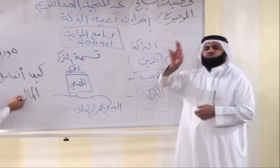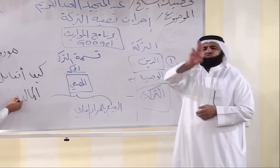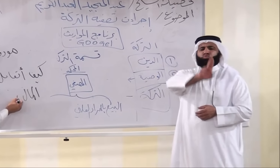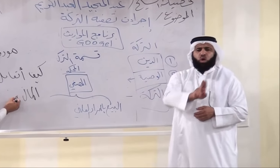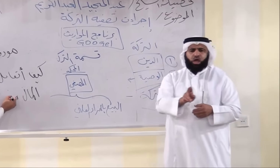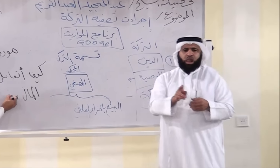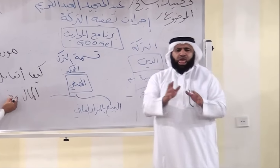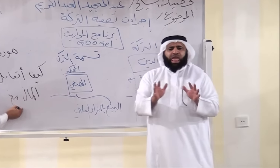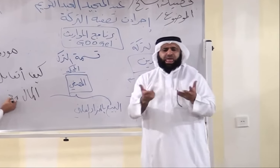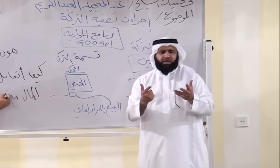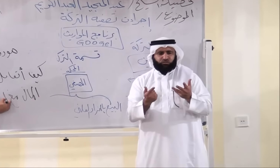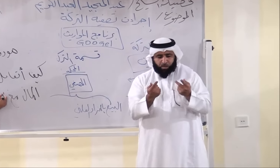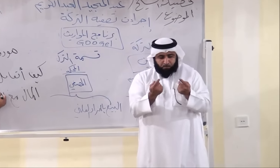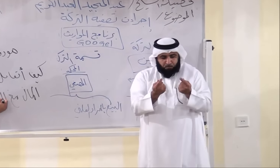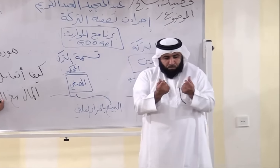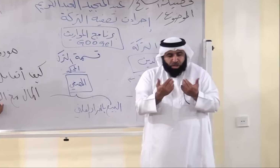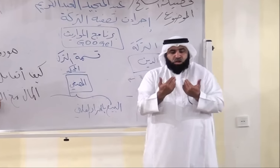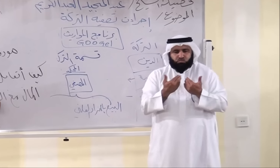مع الوقت.